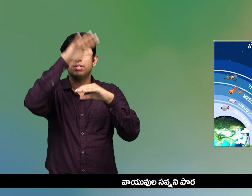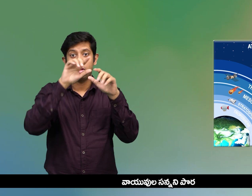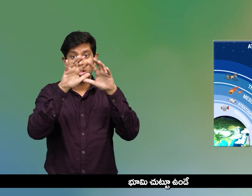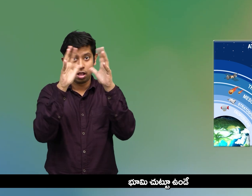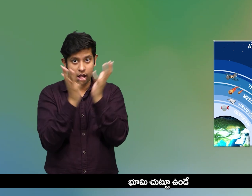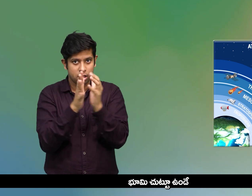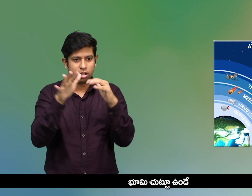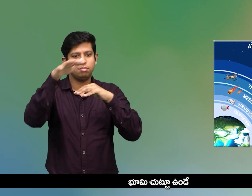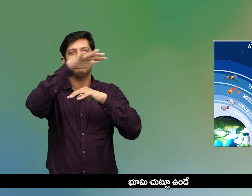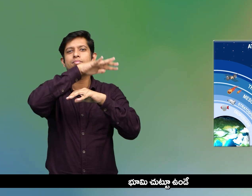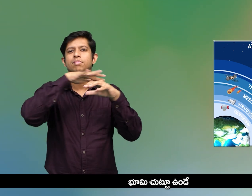భూమి చుట్టూ ఉండే